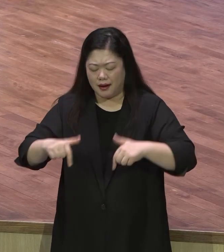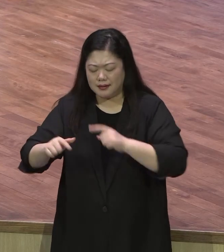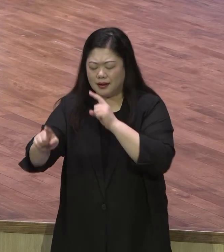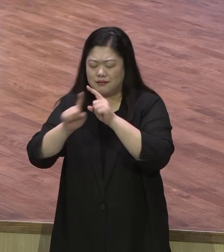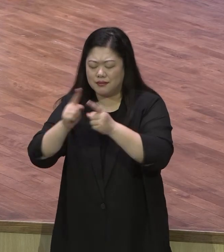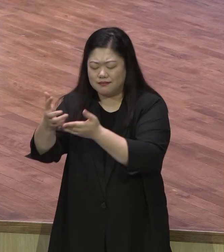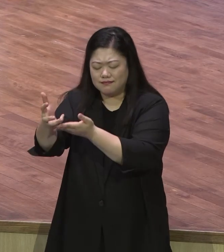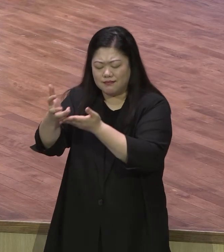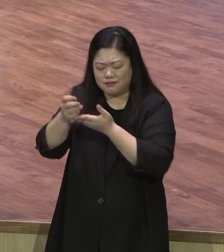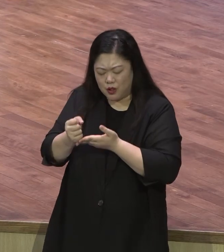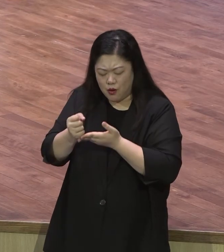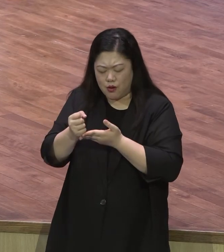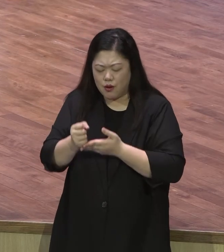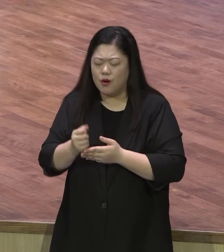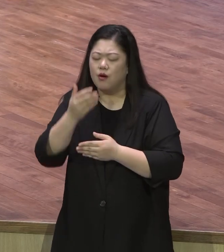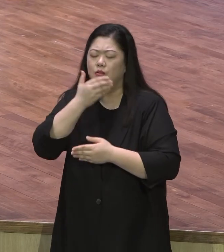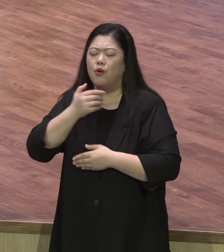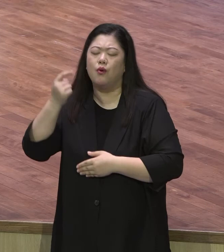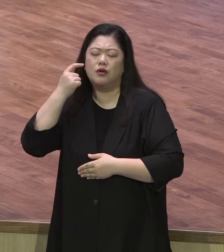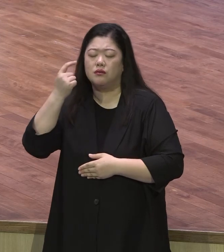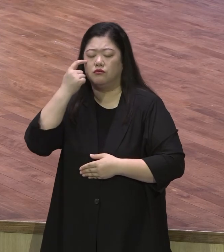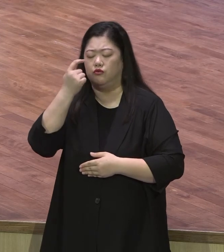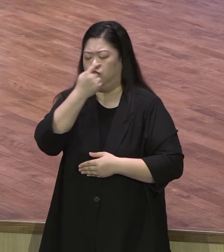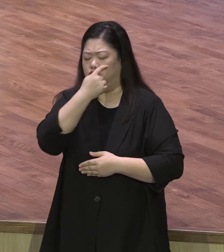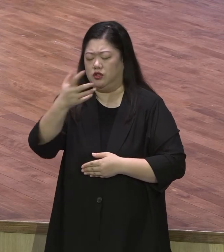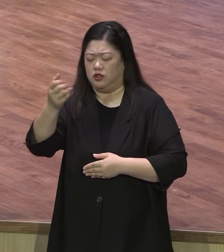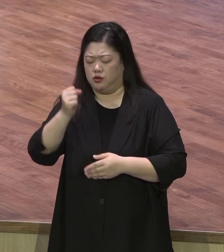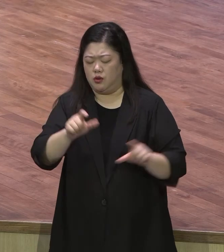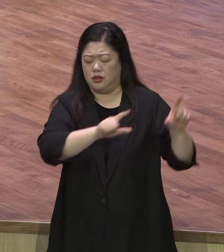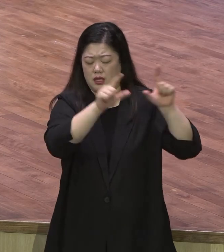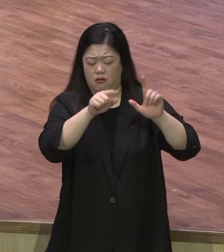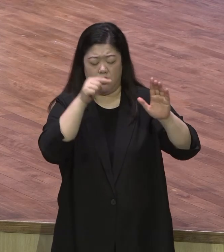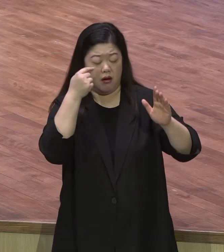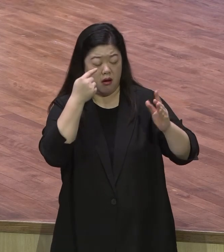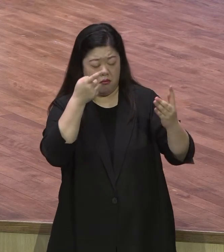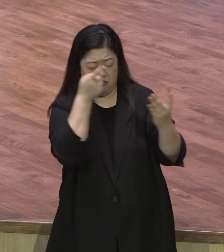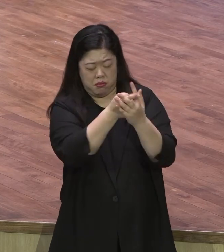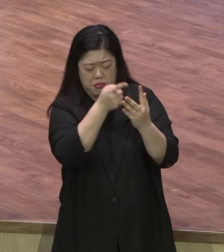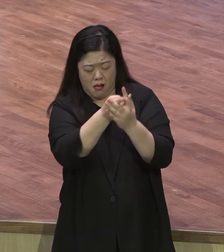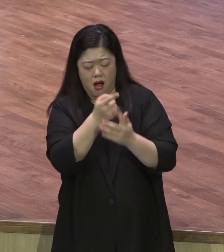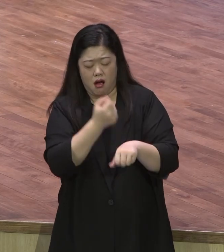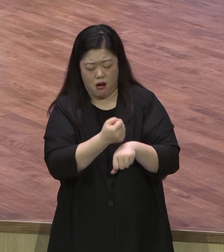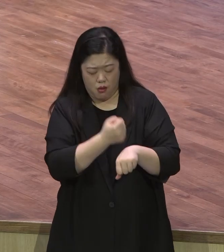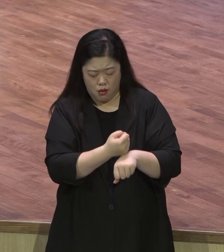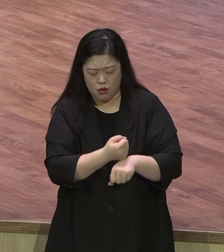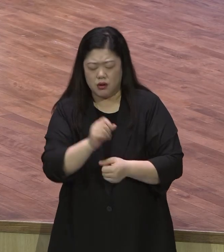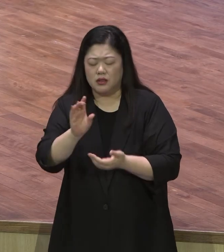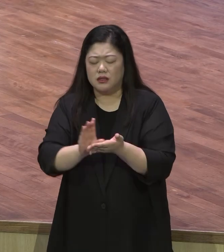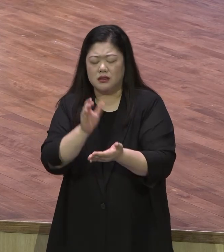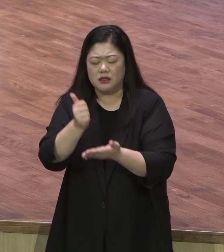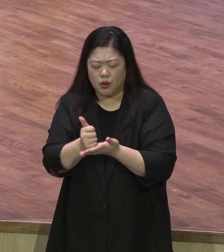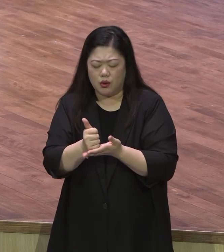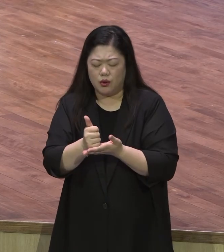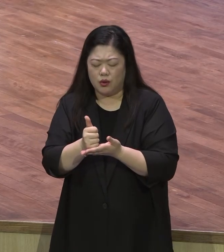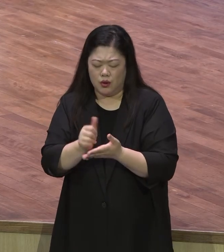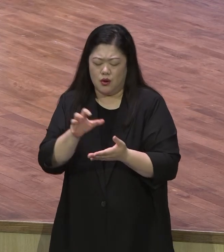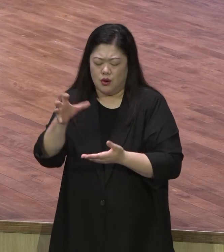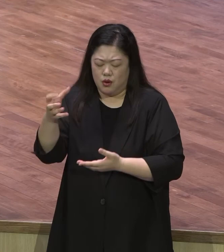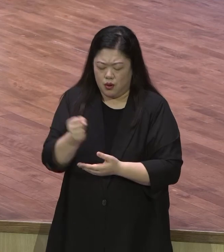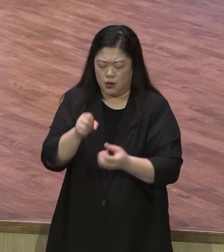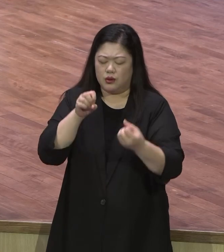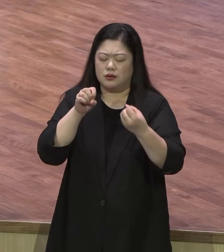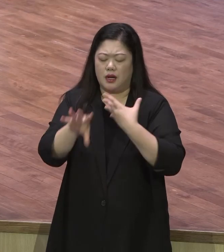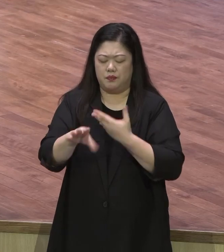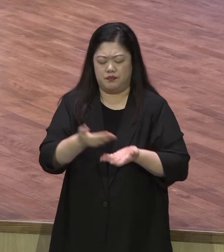늘 확인하고 하나님께서 주신 은약을 통해서 참으로 말씀이 성취되는 증인들로 하나님을 사용하여